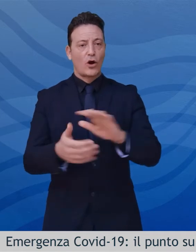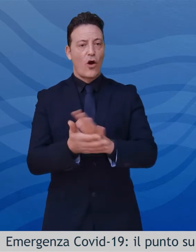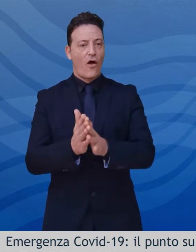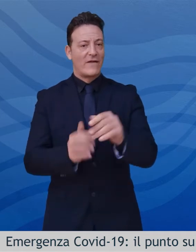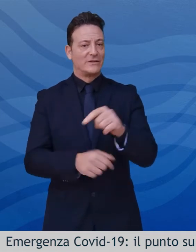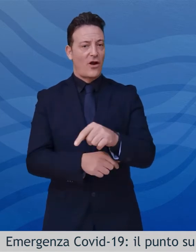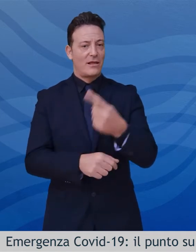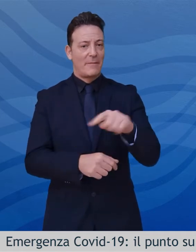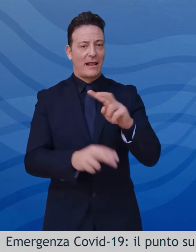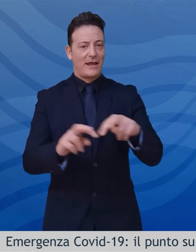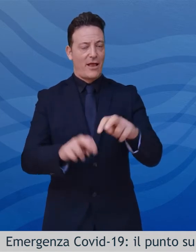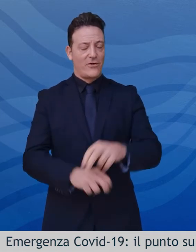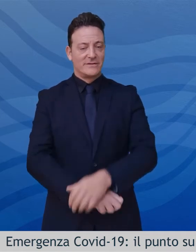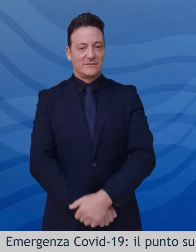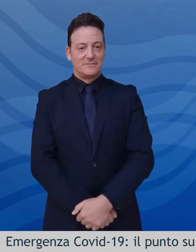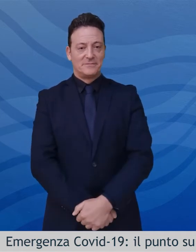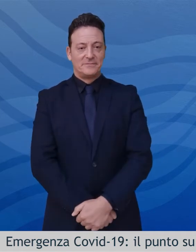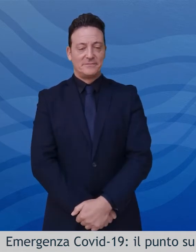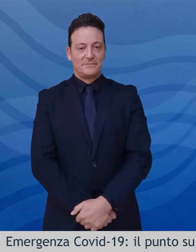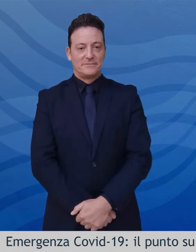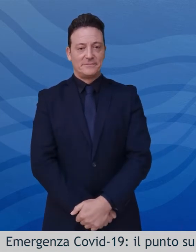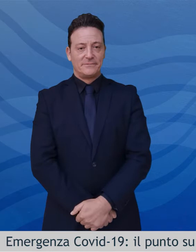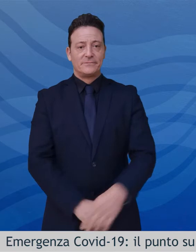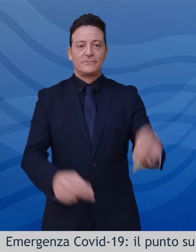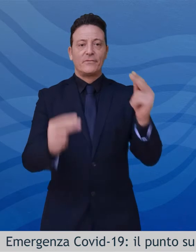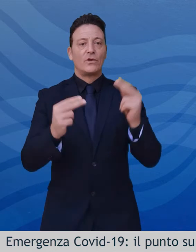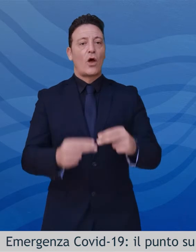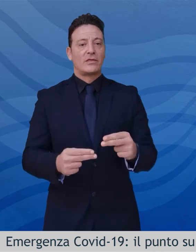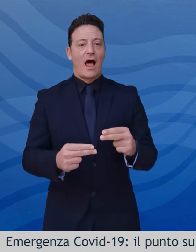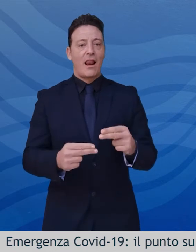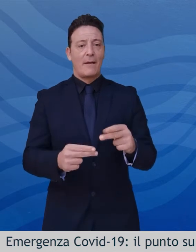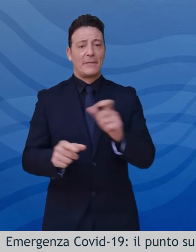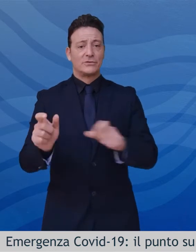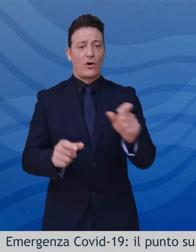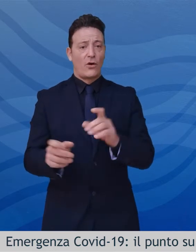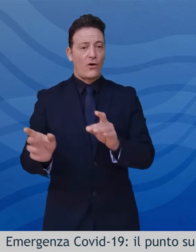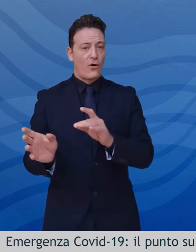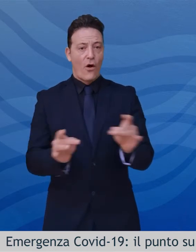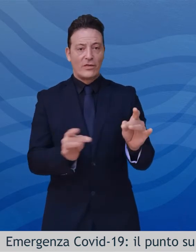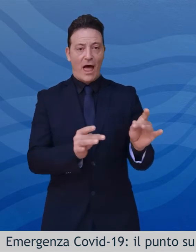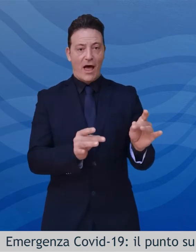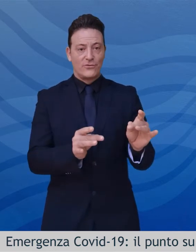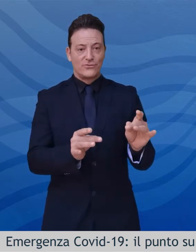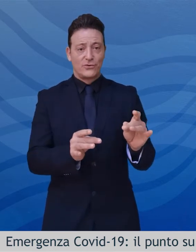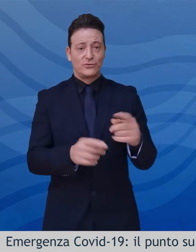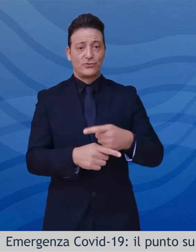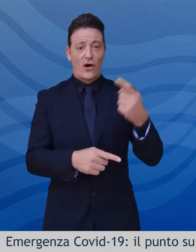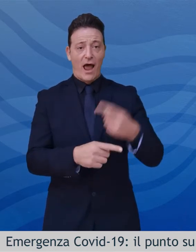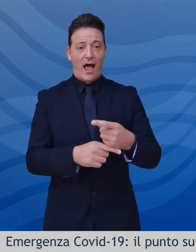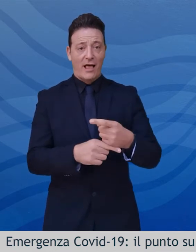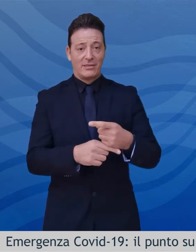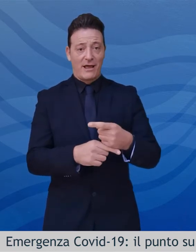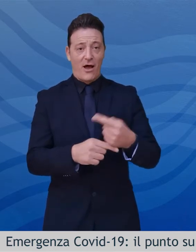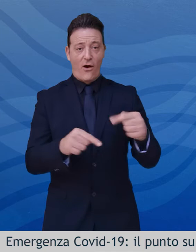unicamente per la diagnosi. Sul totale dei positivi, nella giornata presa in